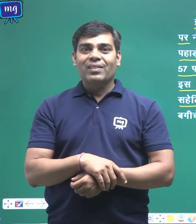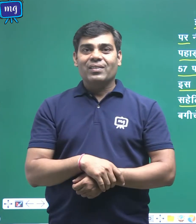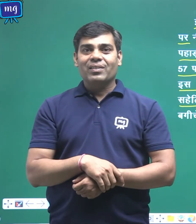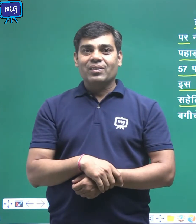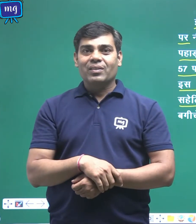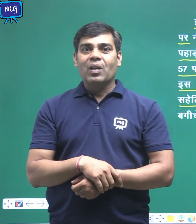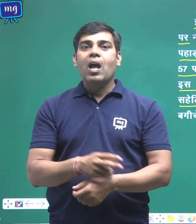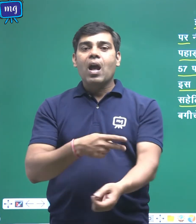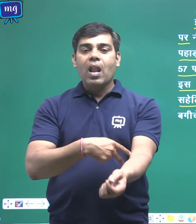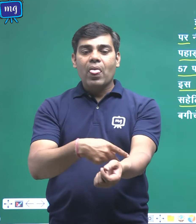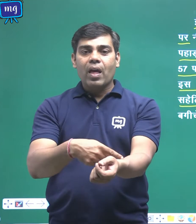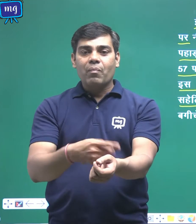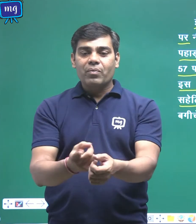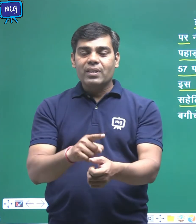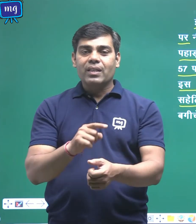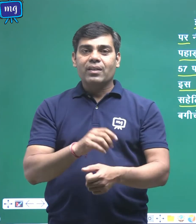नाम से